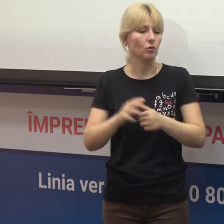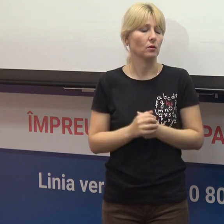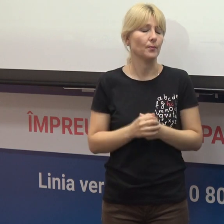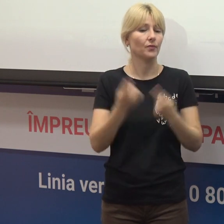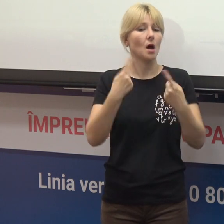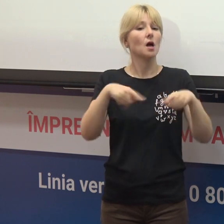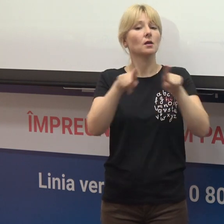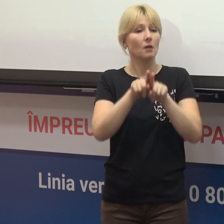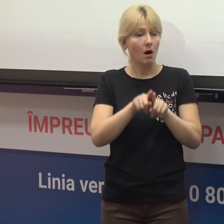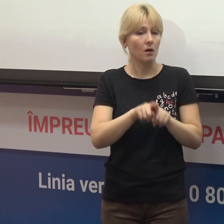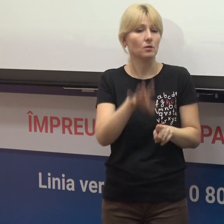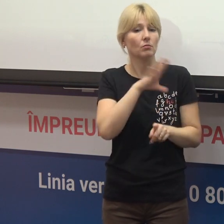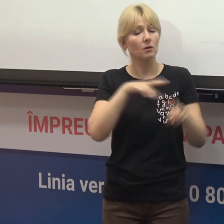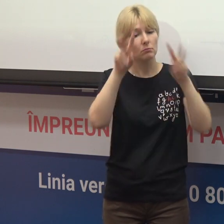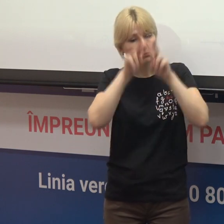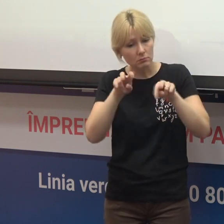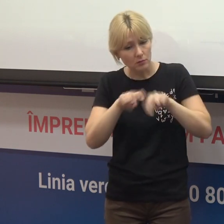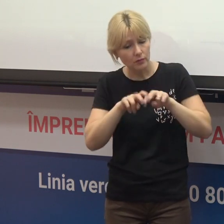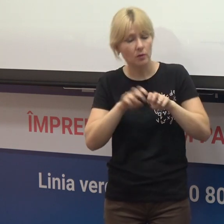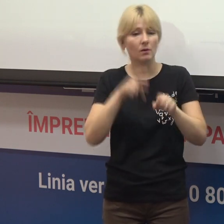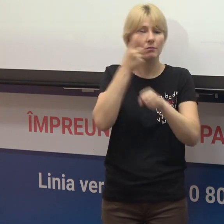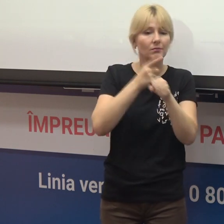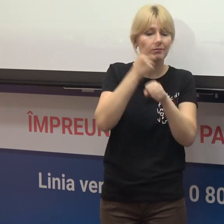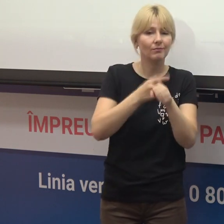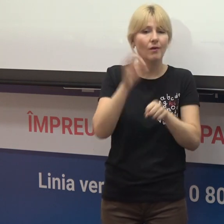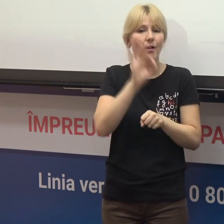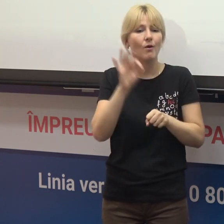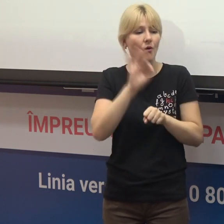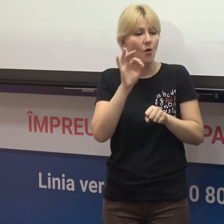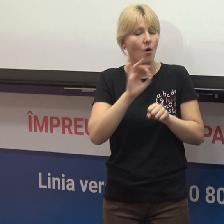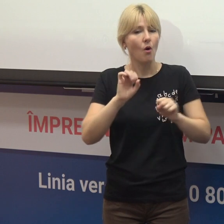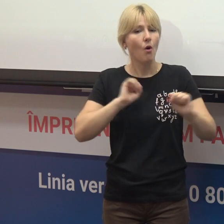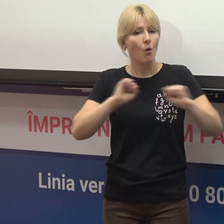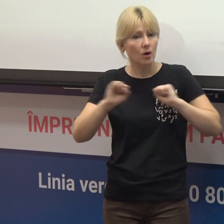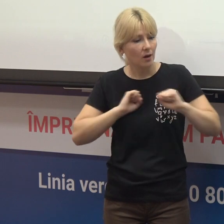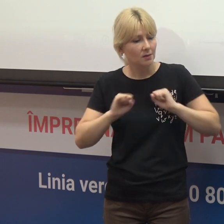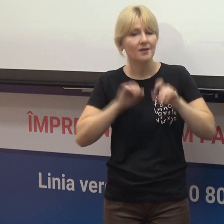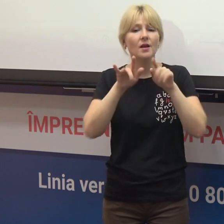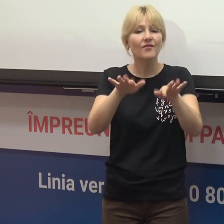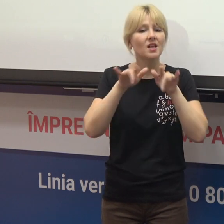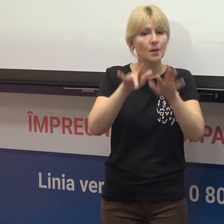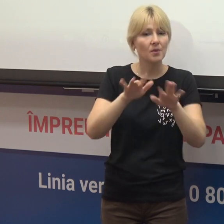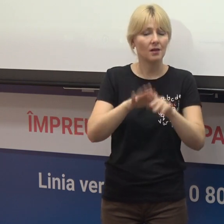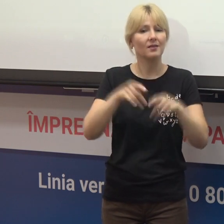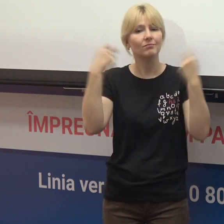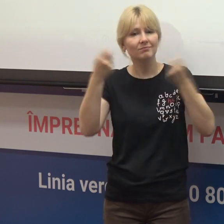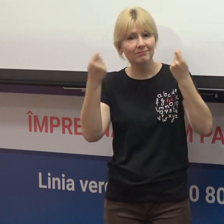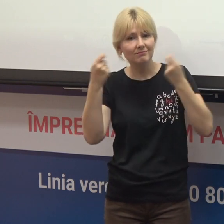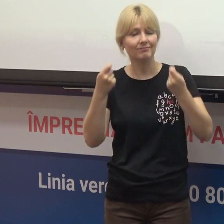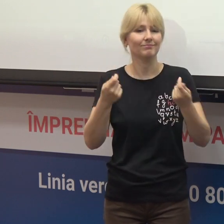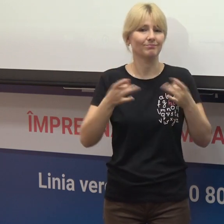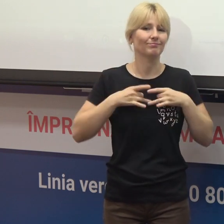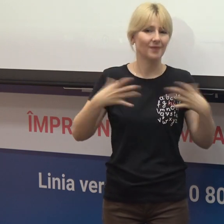Au fost la fel revăzute unele restricții ce ține de organizarea unor evenimente festive cu caracter